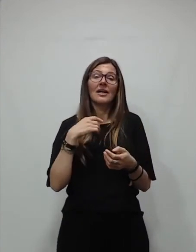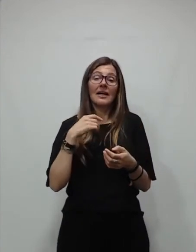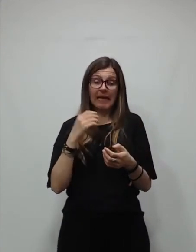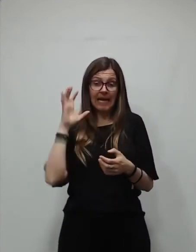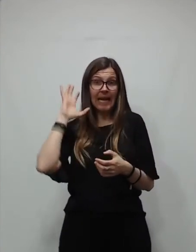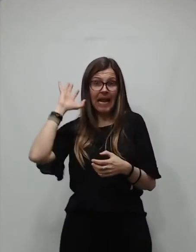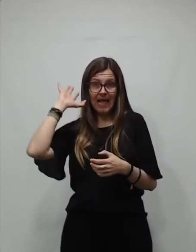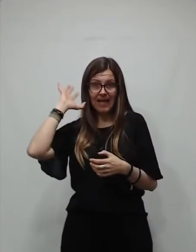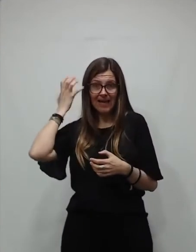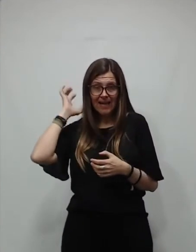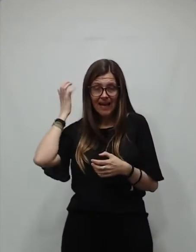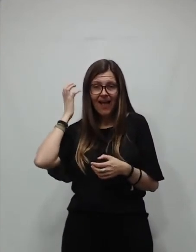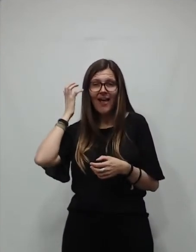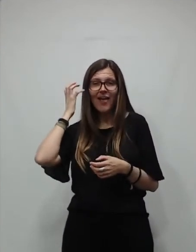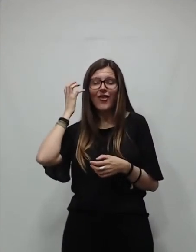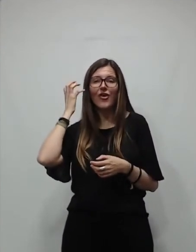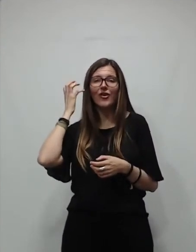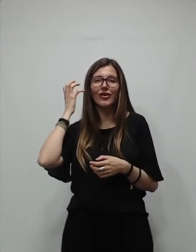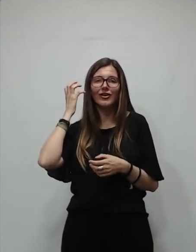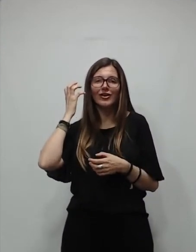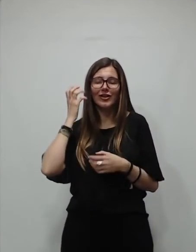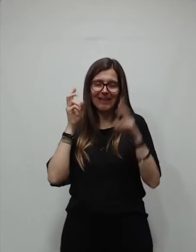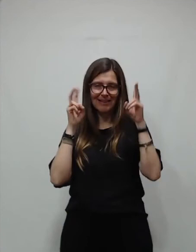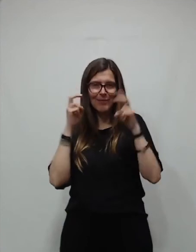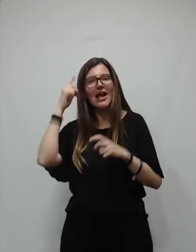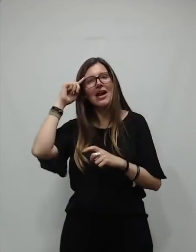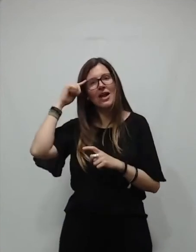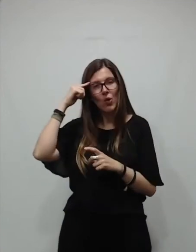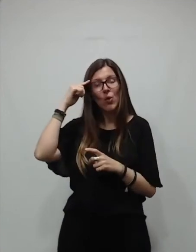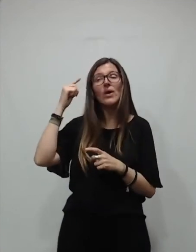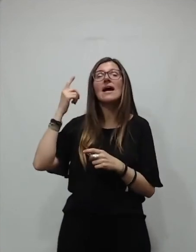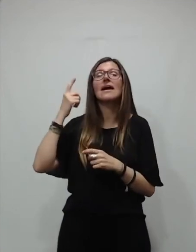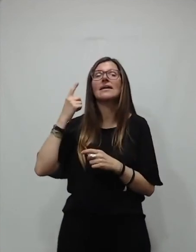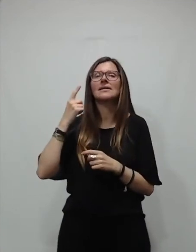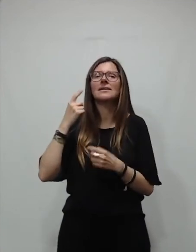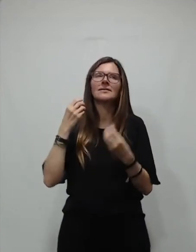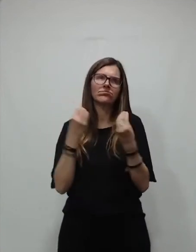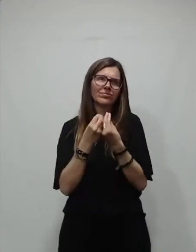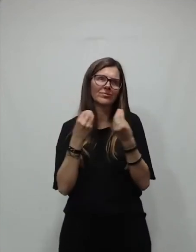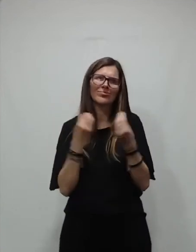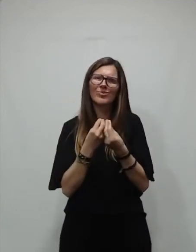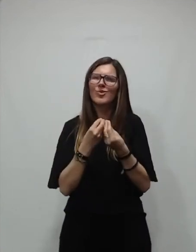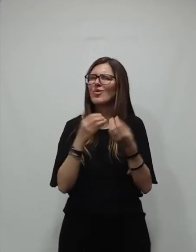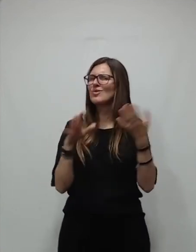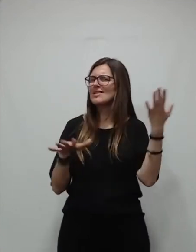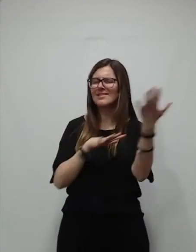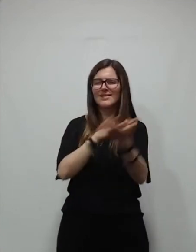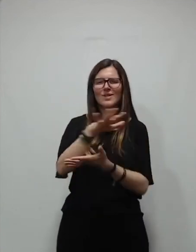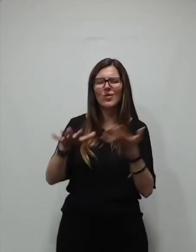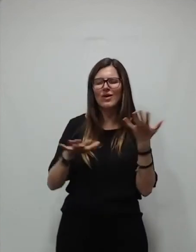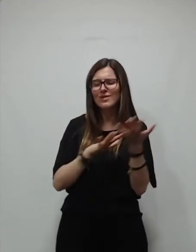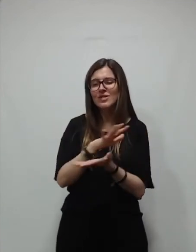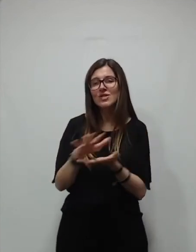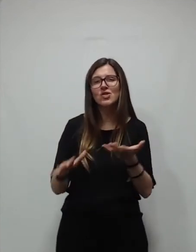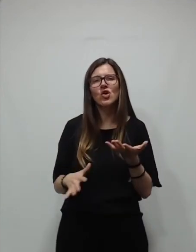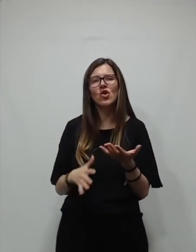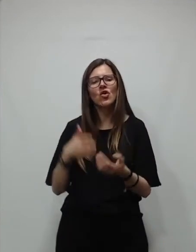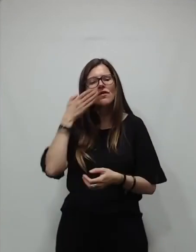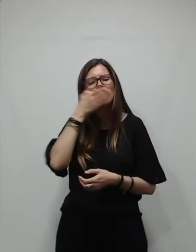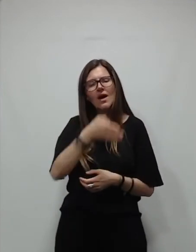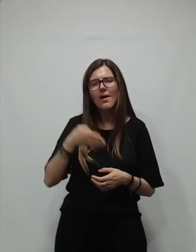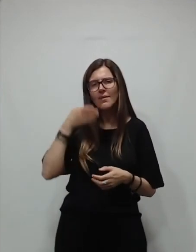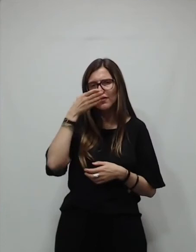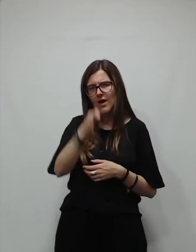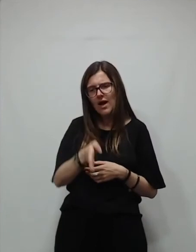el entramado, ¿no?, de lo que vamos a esta locura, tenemos montones de realidades de trabajos territoriales y trabajo a nivel